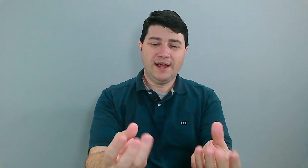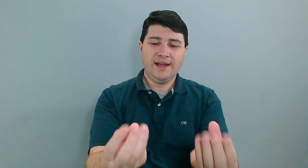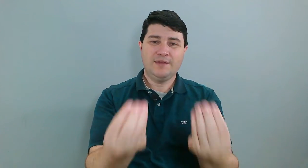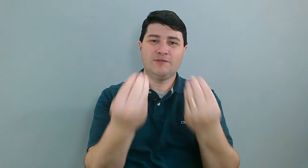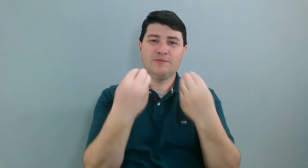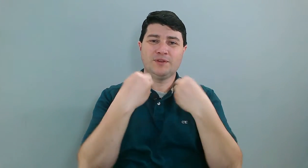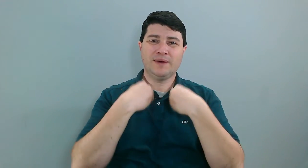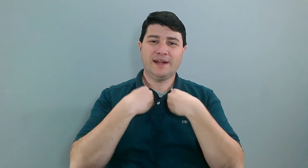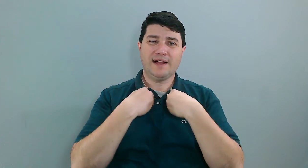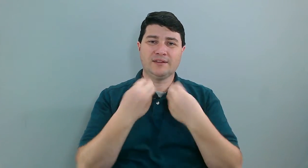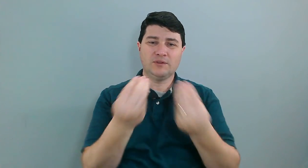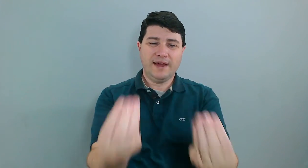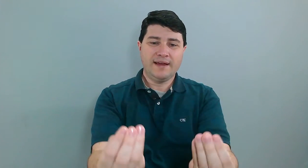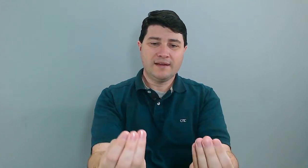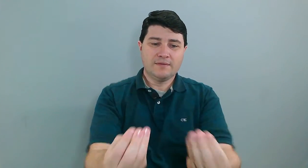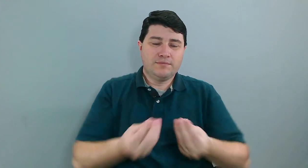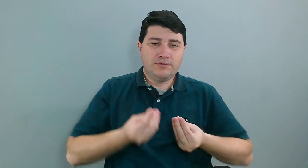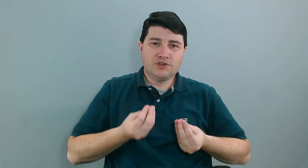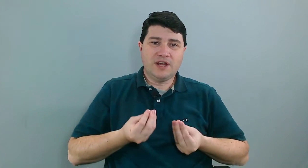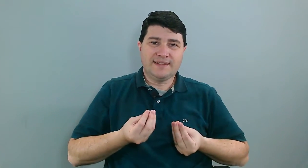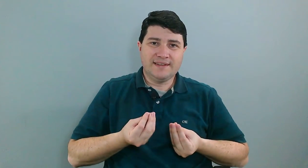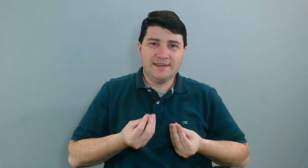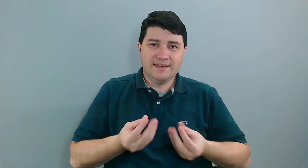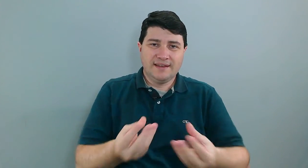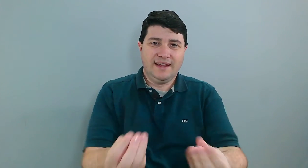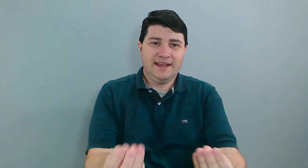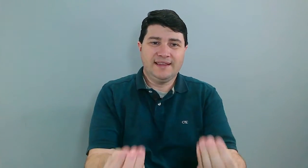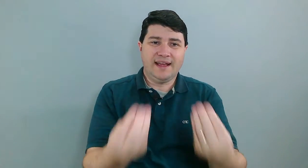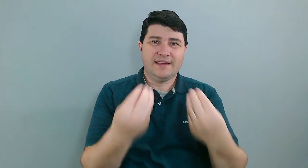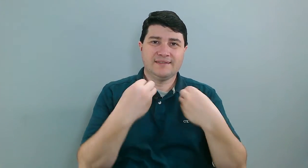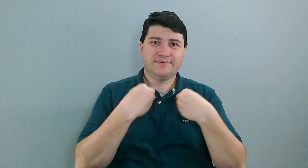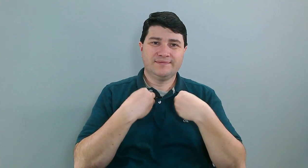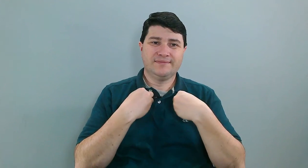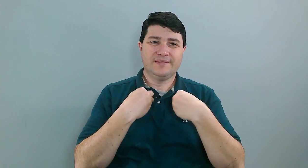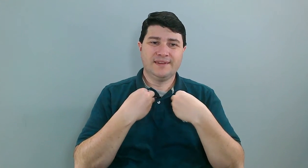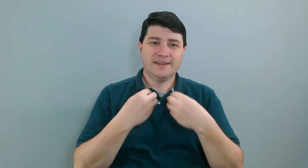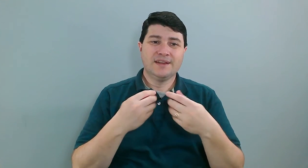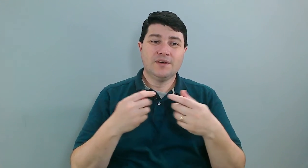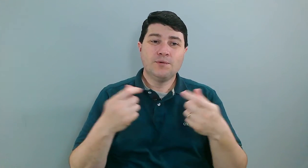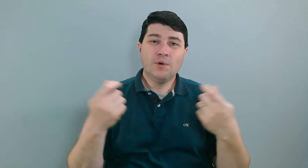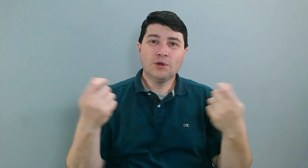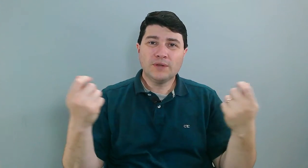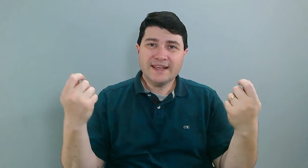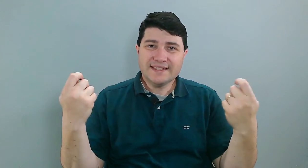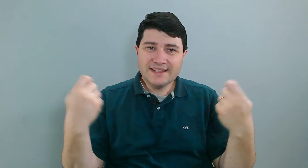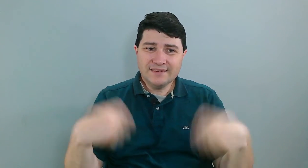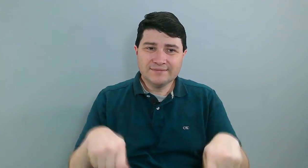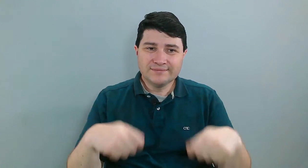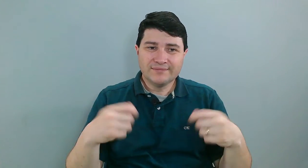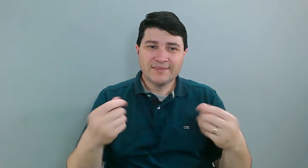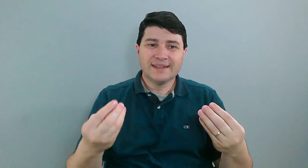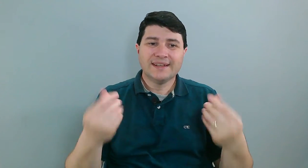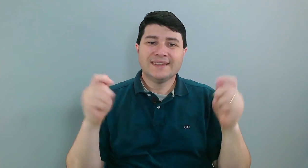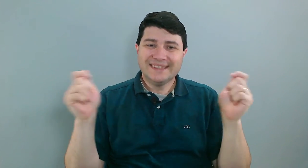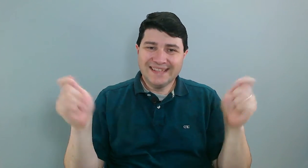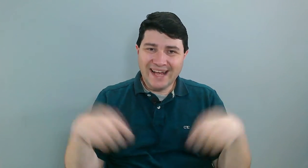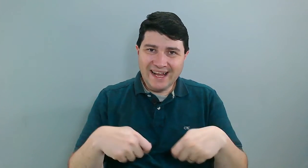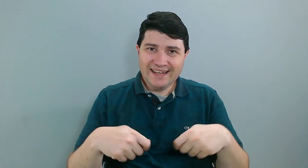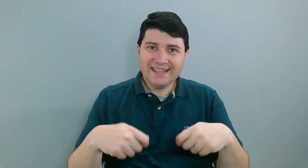e movimento pra cá. Não é puxar assim, é dar. O outro é esse dar aqui,